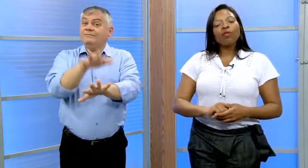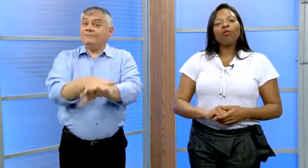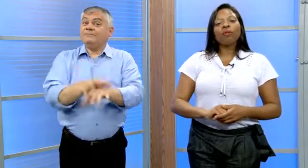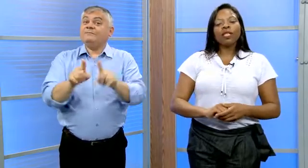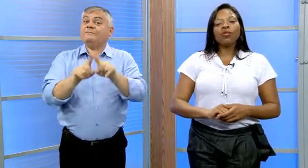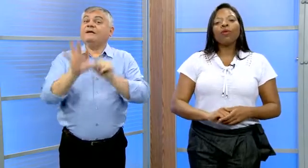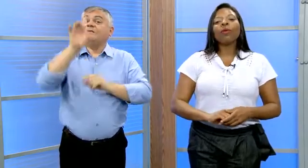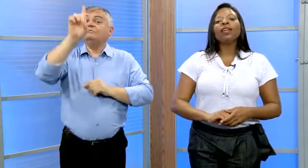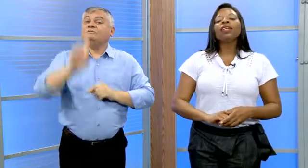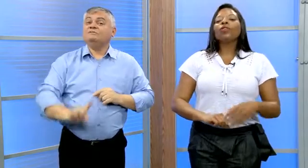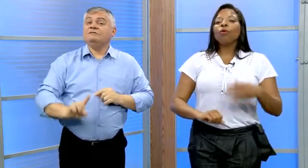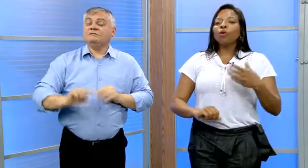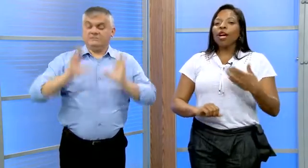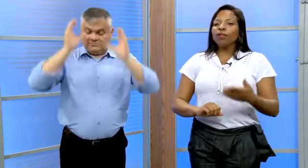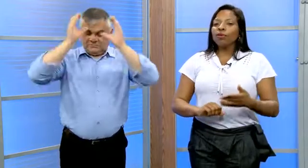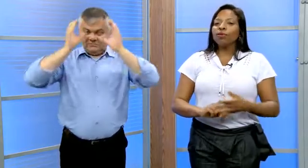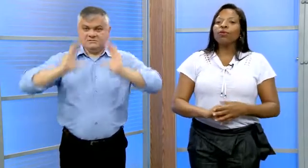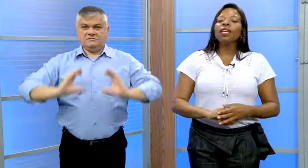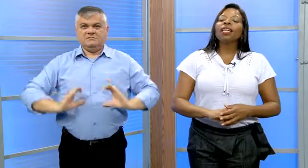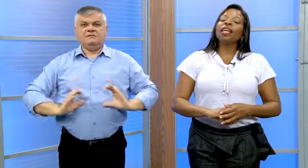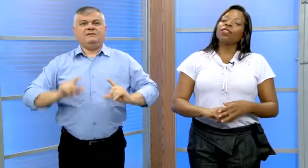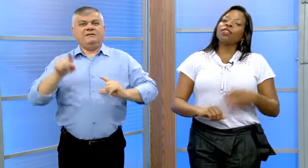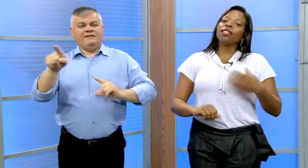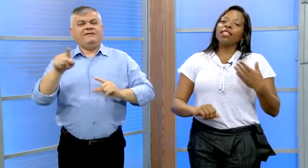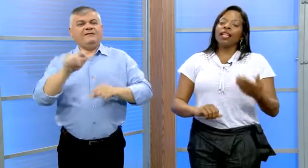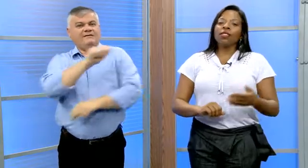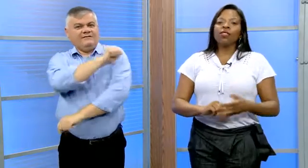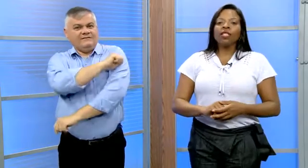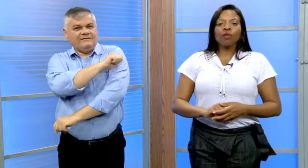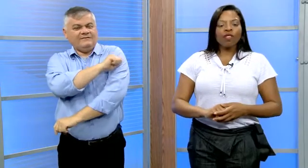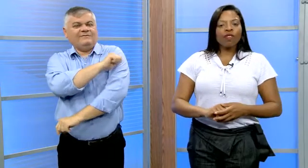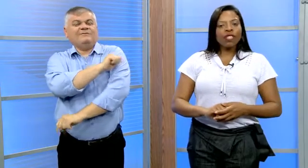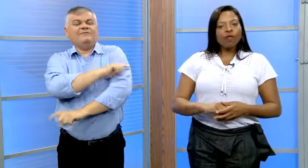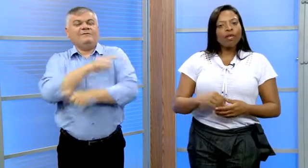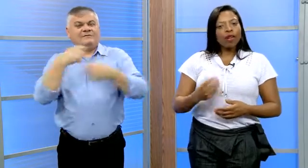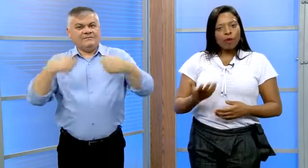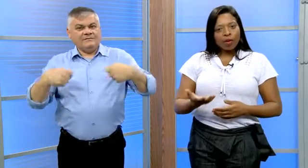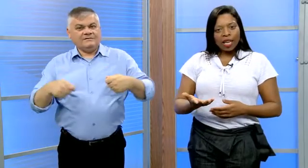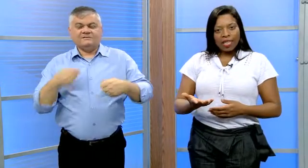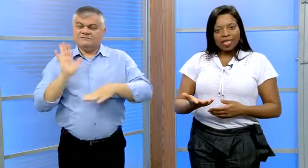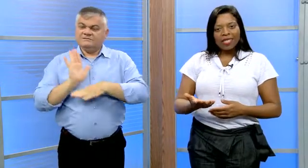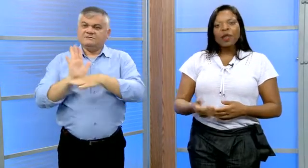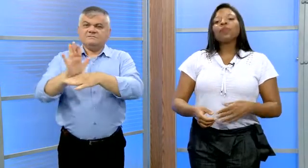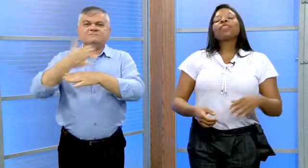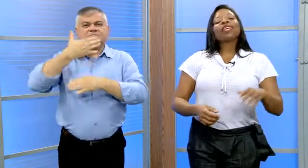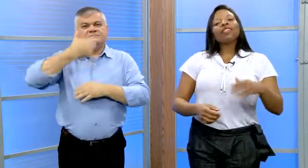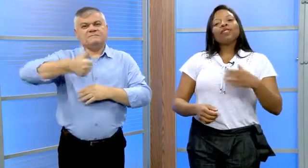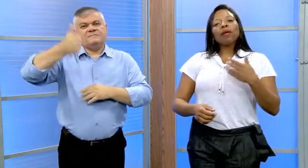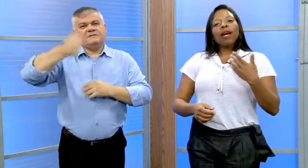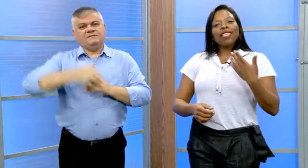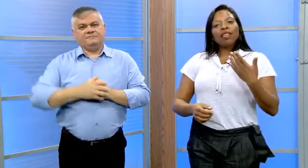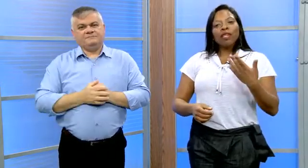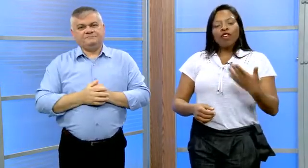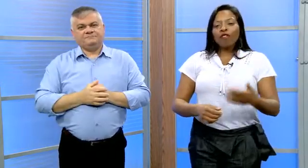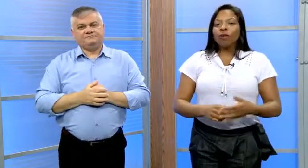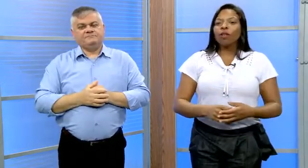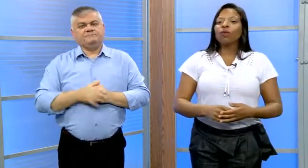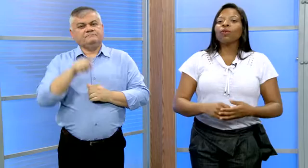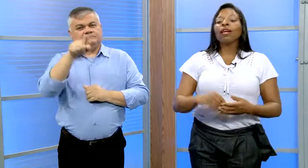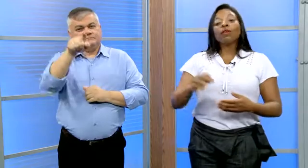como pessoa, como aluno, e em nossas salas nós temos que fazer o melhor por eles. Então, trabalhe da melhor forma com